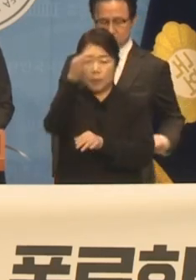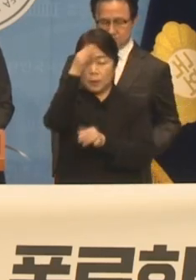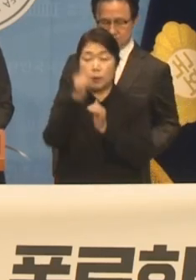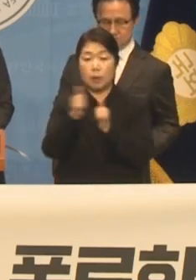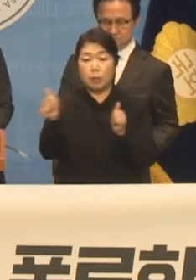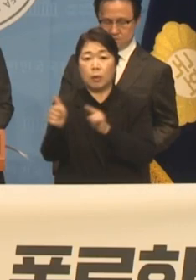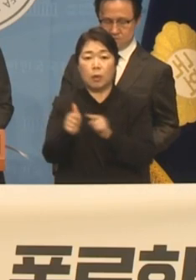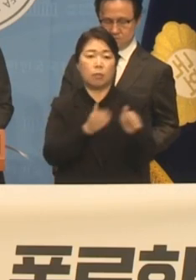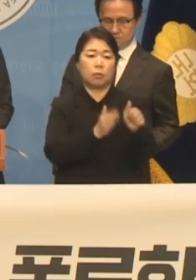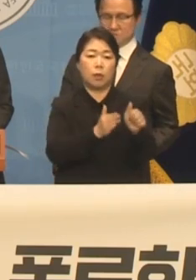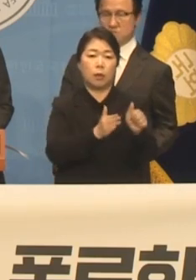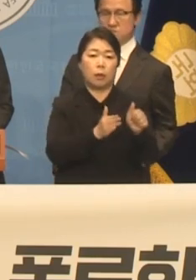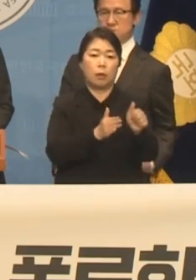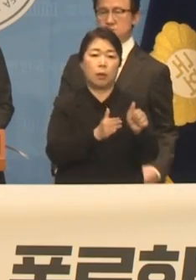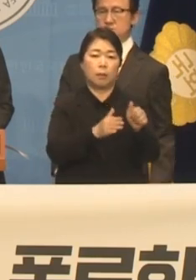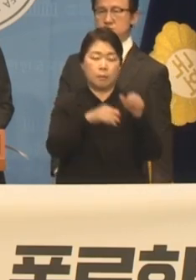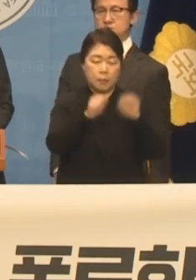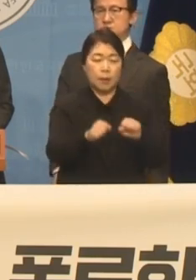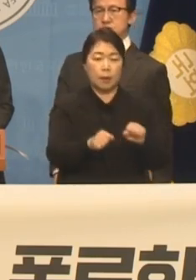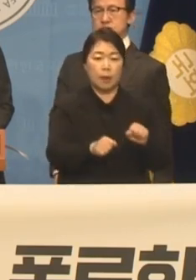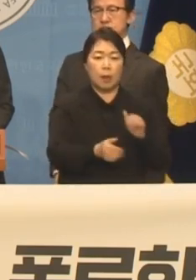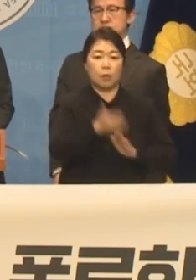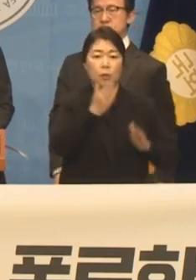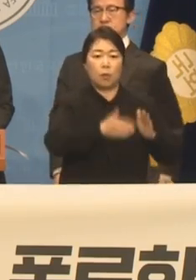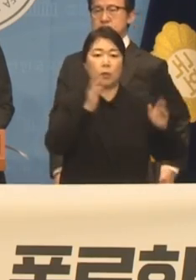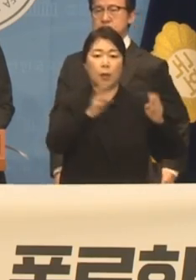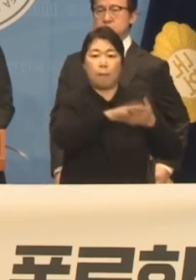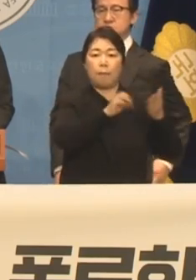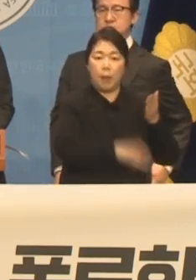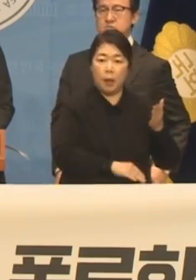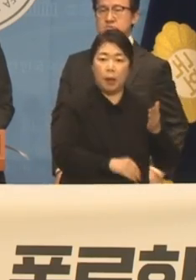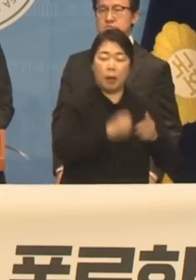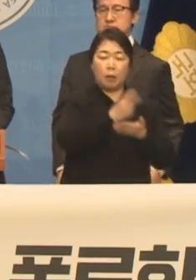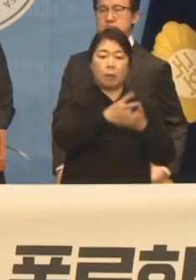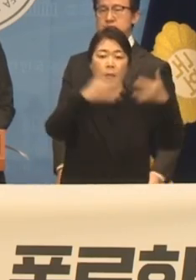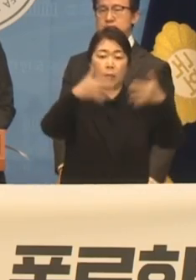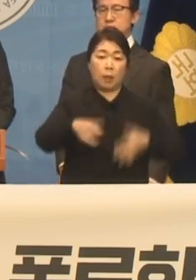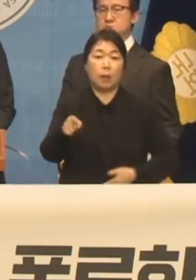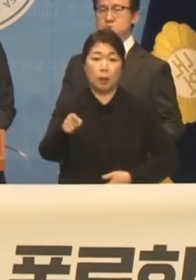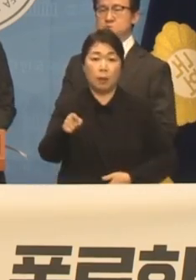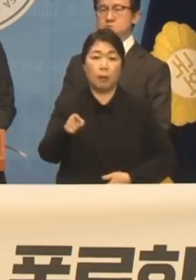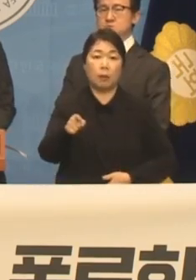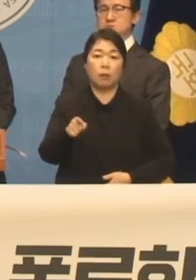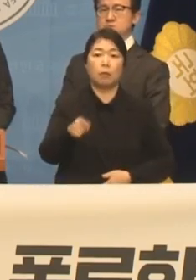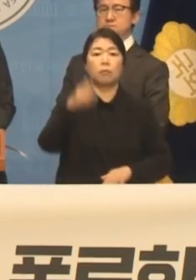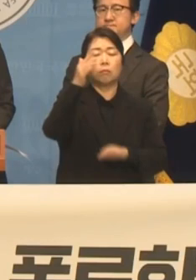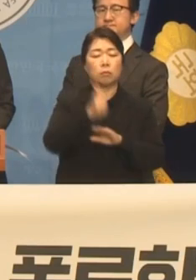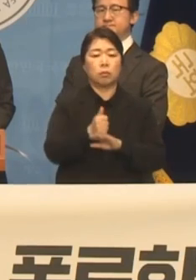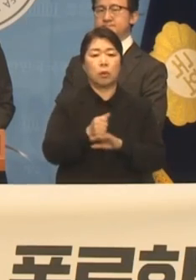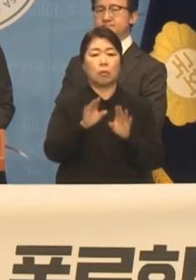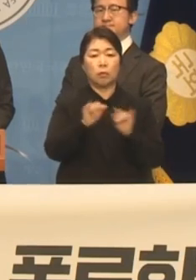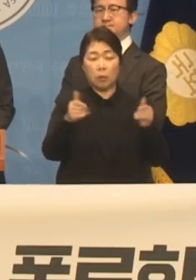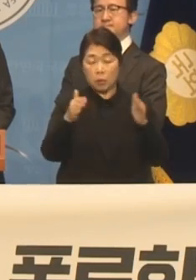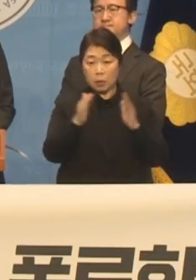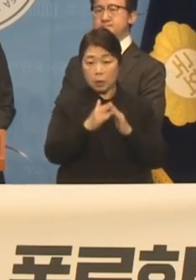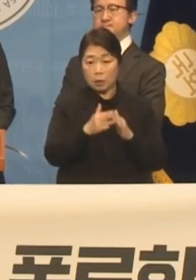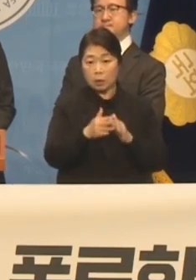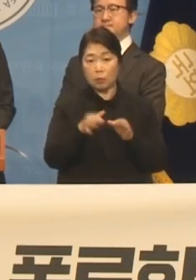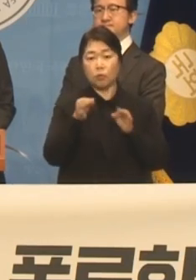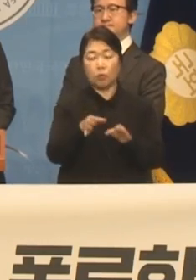청탁에 다 들어주면서 불구하고 지금까지도 아직 또 부동산 투기업자 자기는 평생